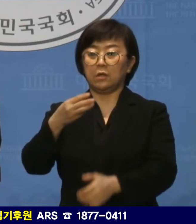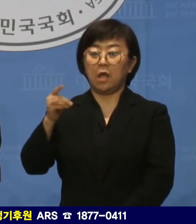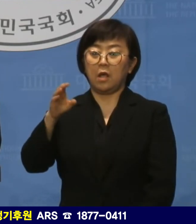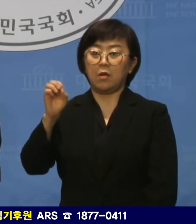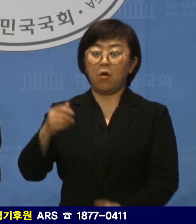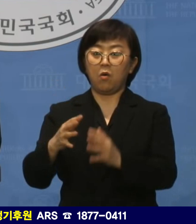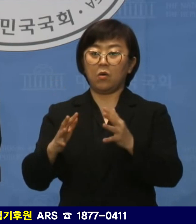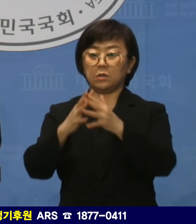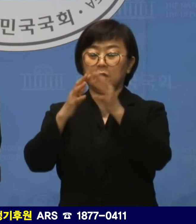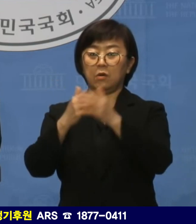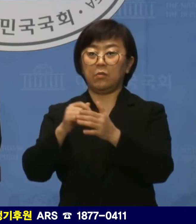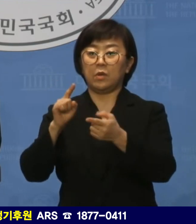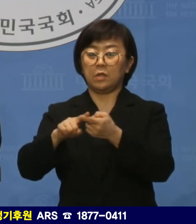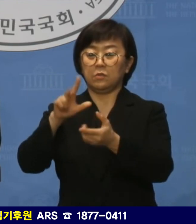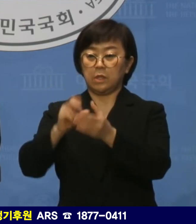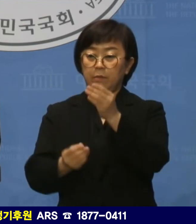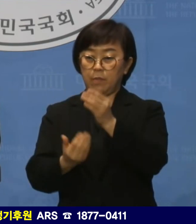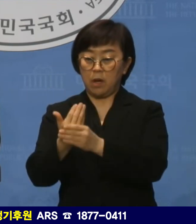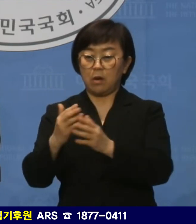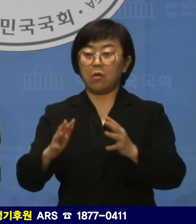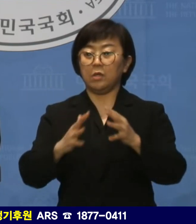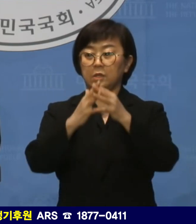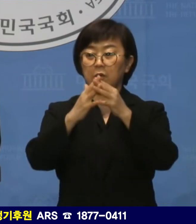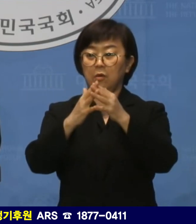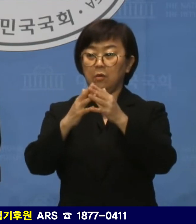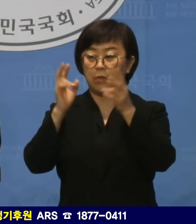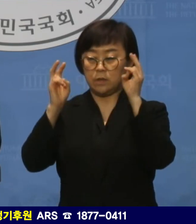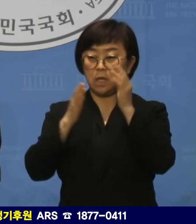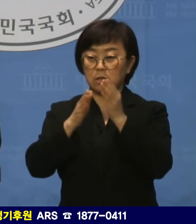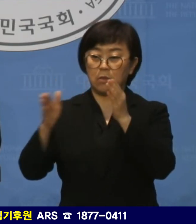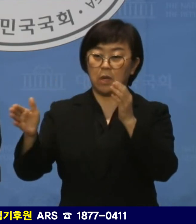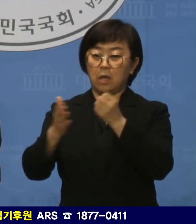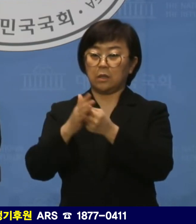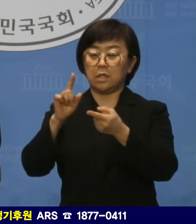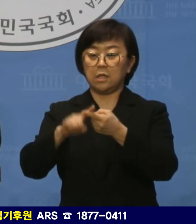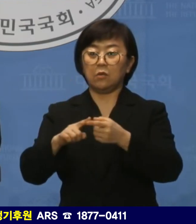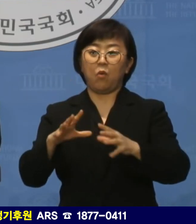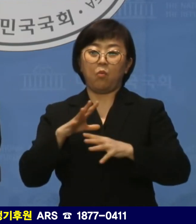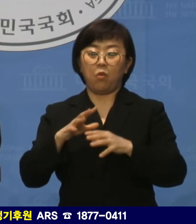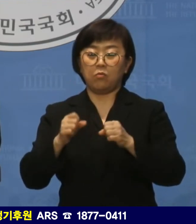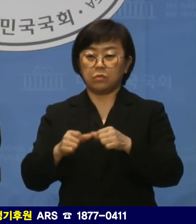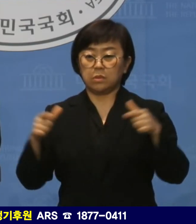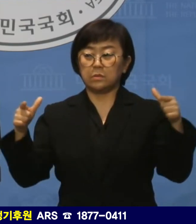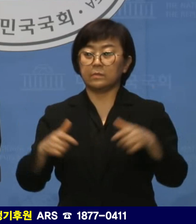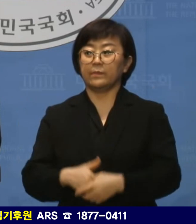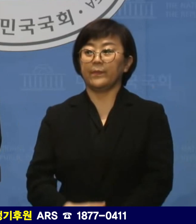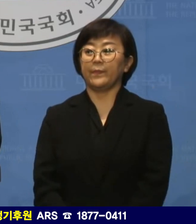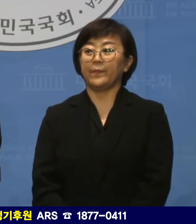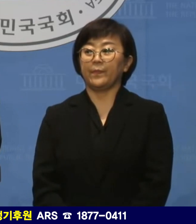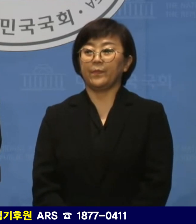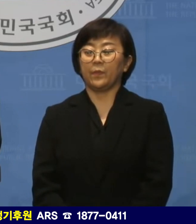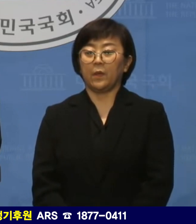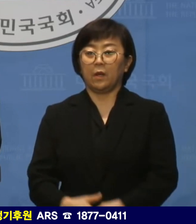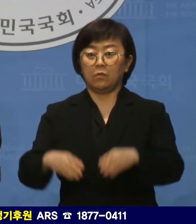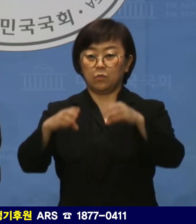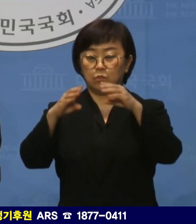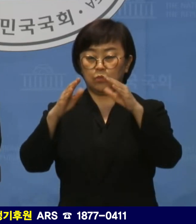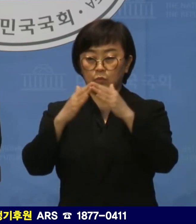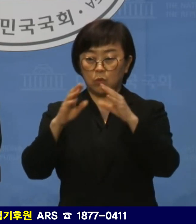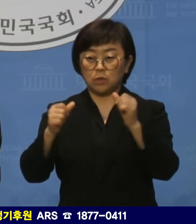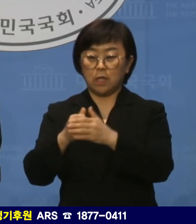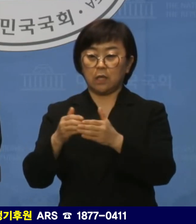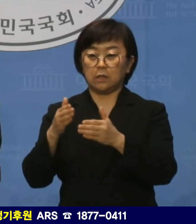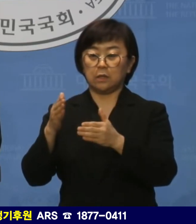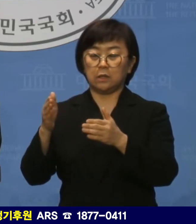태영건설마저 워크아웃을 신청하면서 건설업계 전반에 공포 분위기가 확산되고 있습니다. 부동산